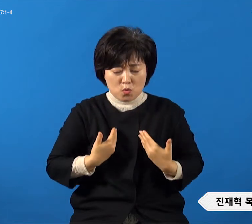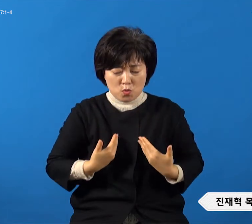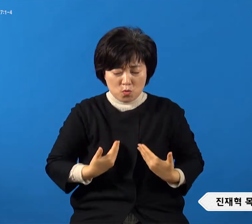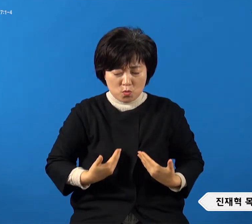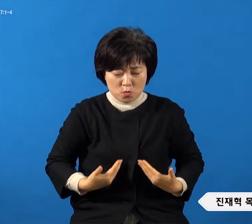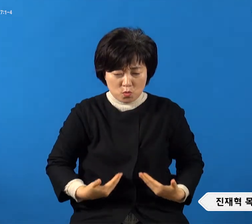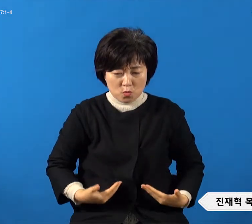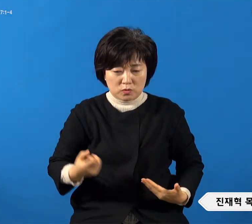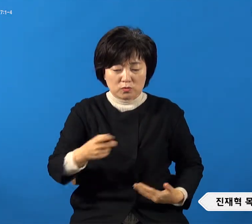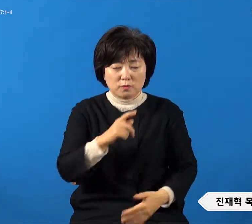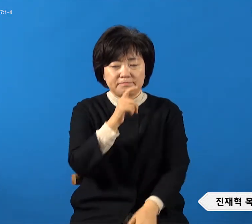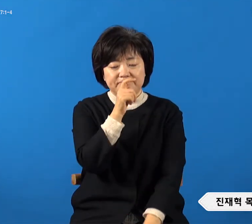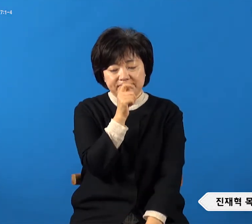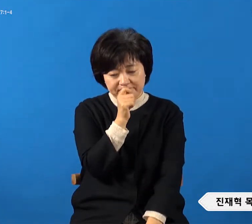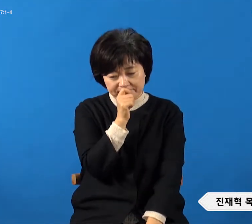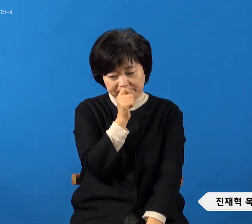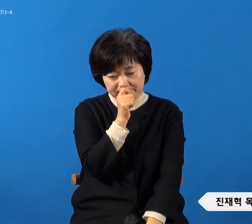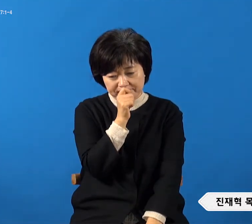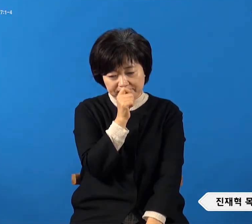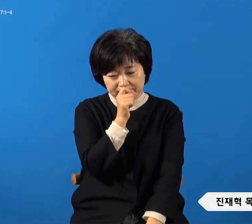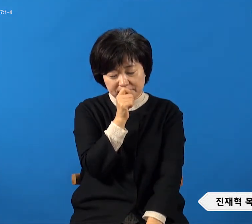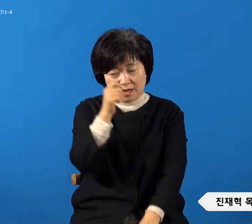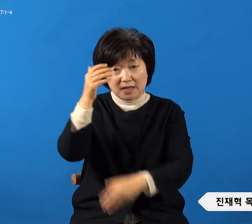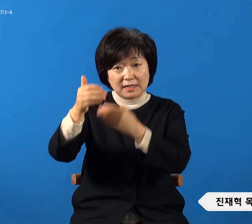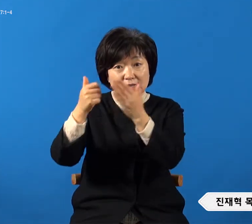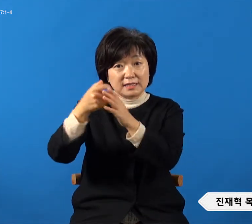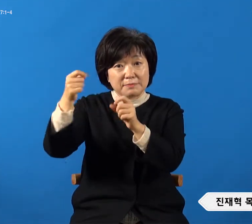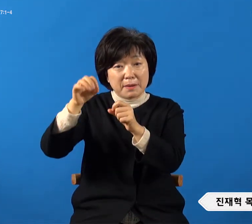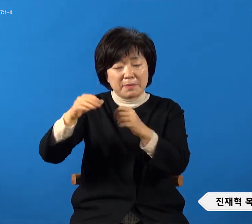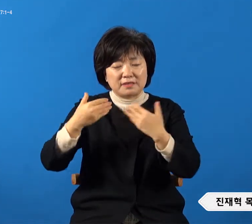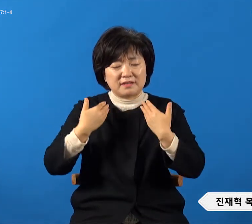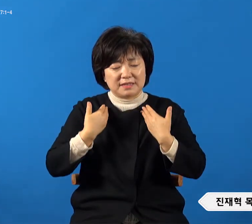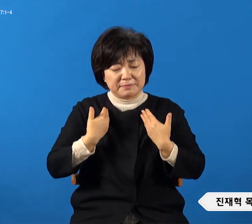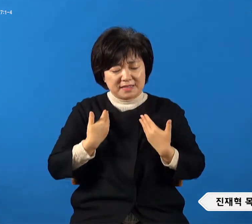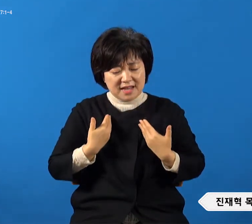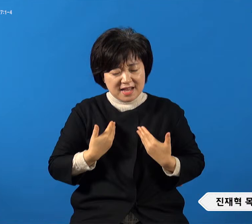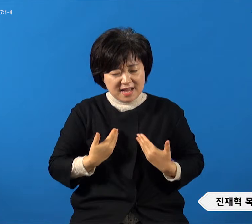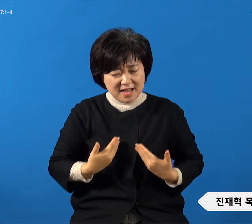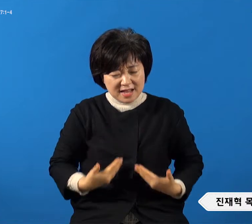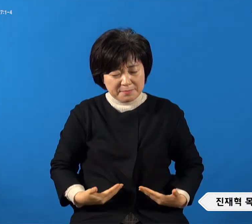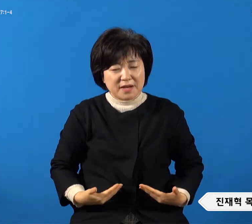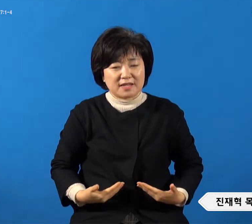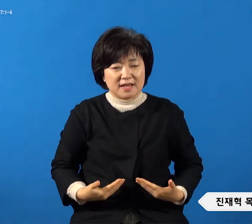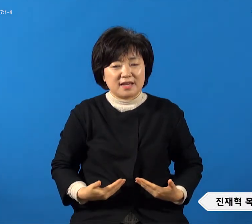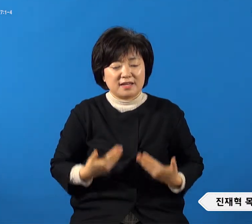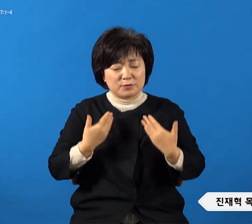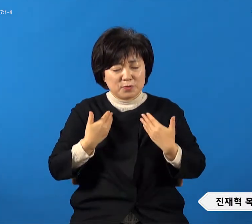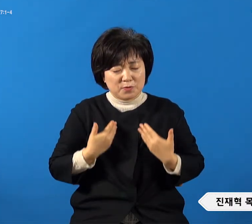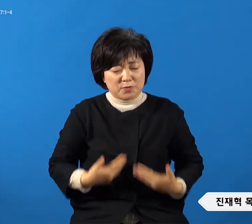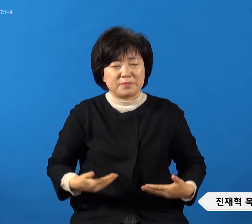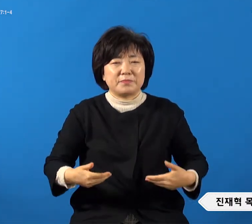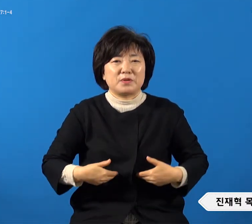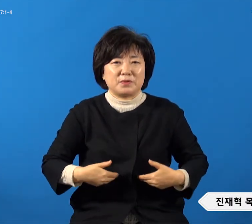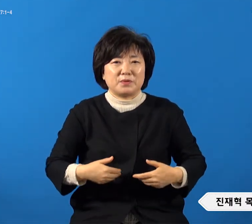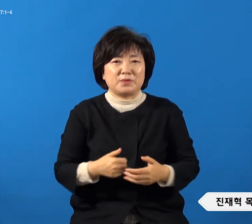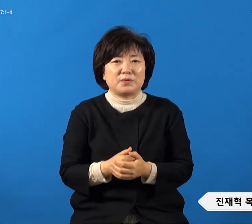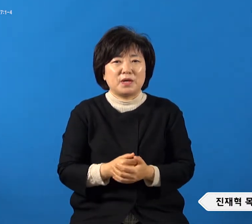고요함과 침묵입니다. 하나님 앞에서 잔잔하게 조용함이